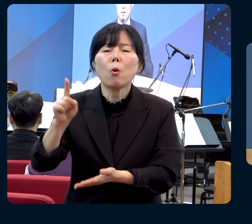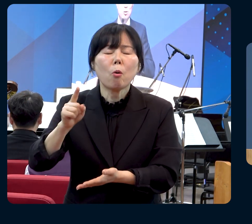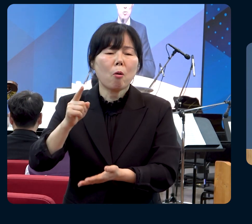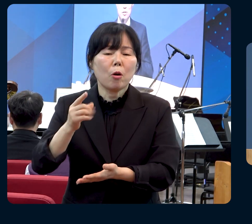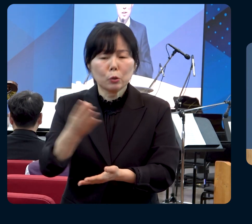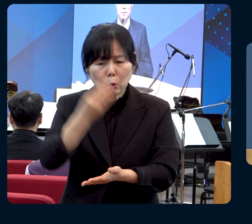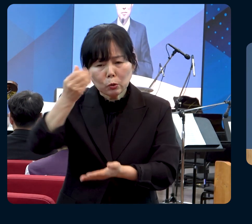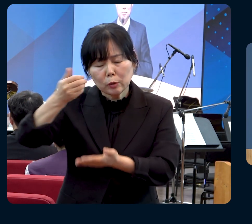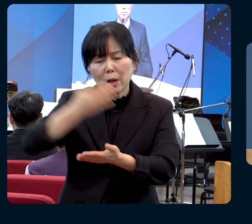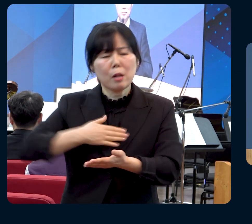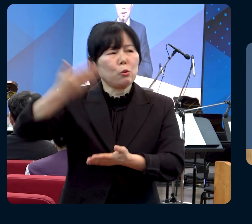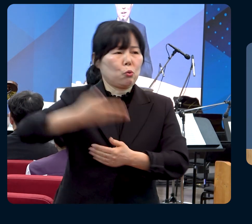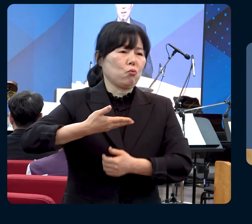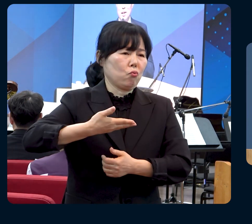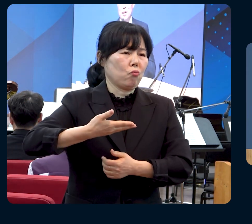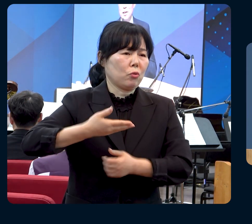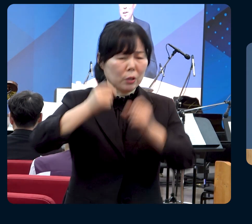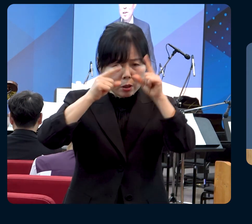우리에게 가르쳐 주세요.